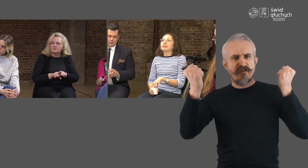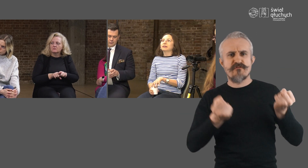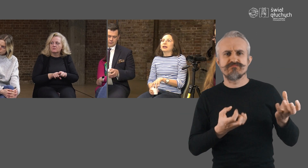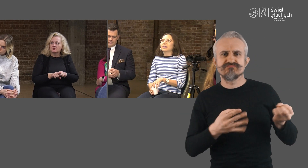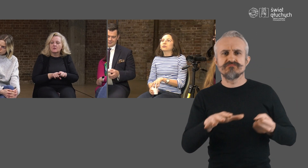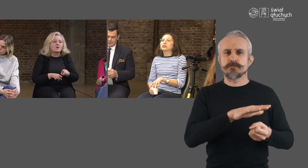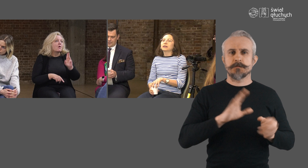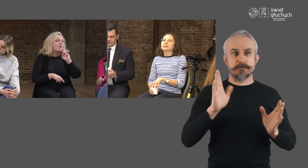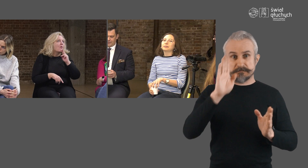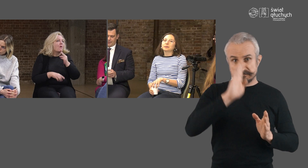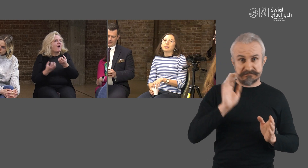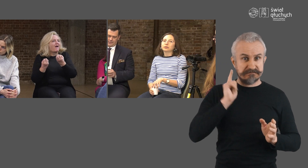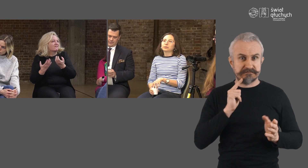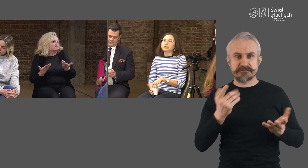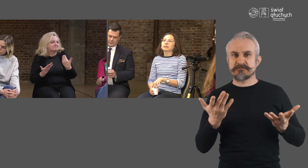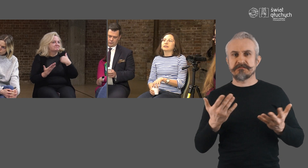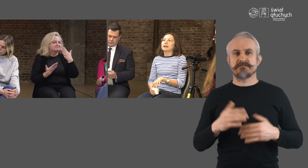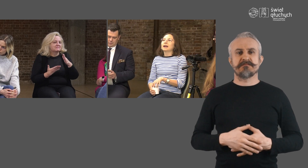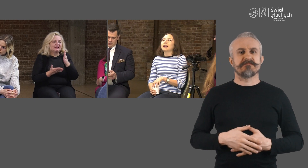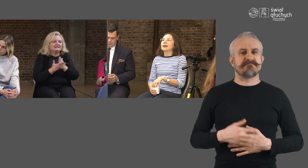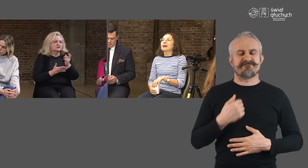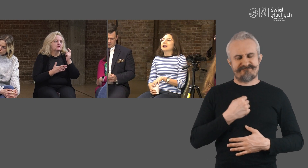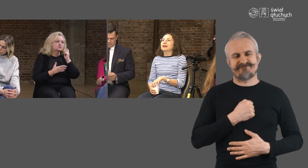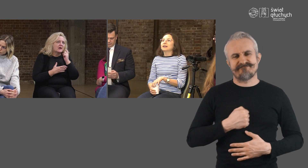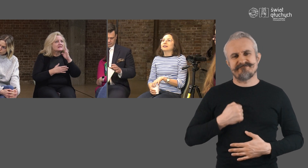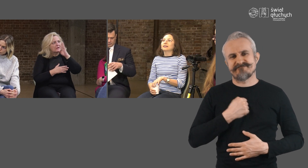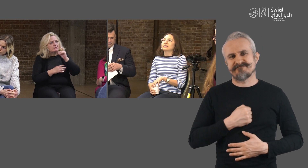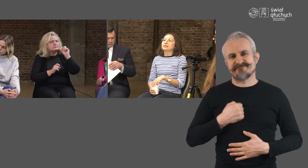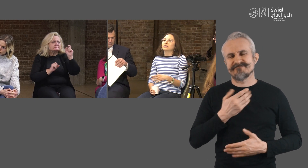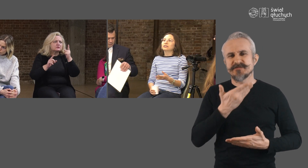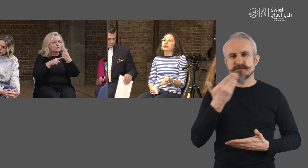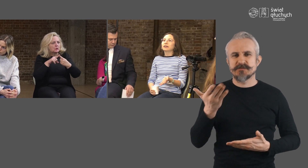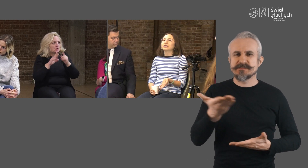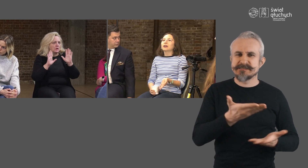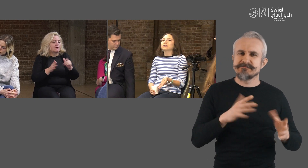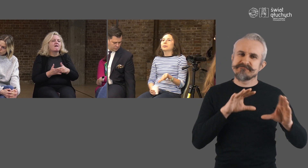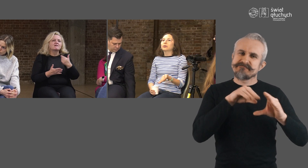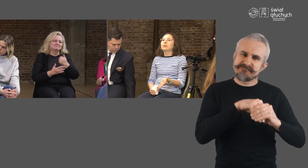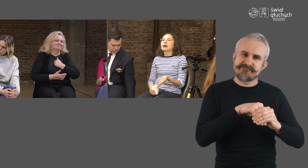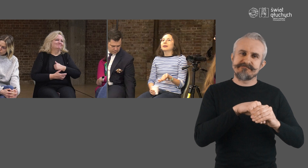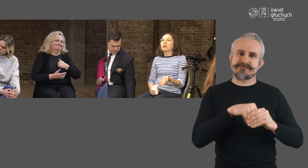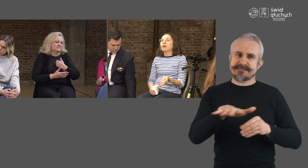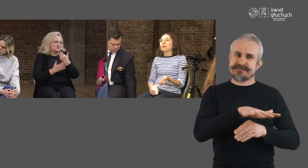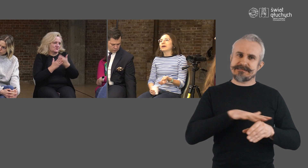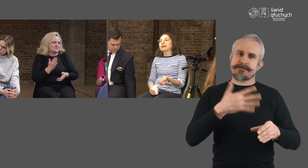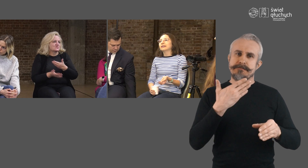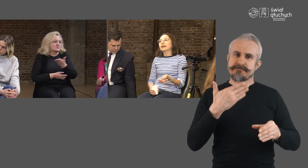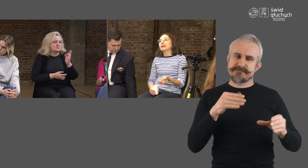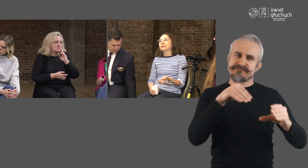głuchego prawnika. Jak już to znam słabość piszących, tak, ale no szkoda, że osoby głuche nie